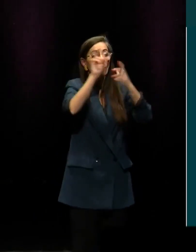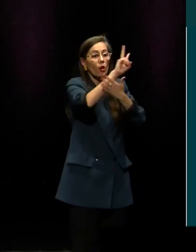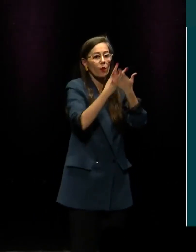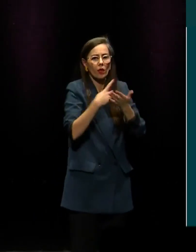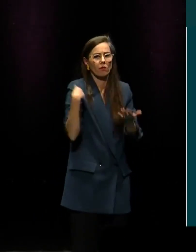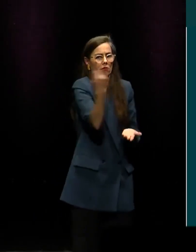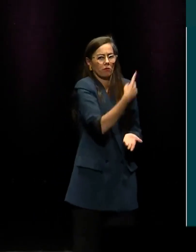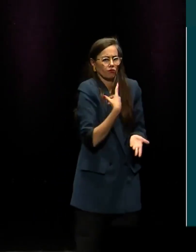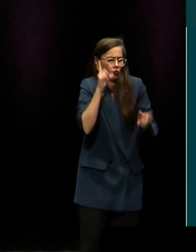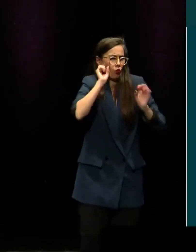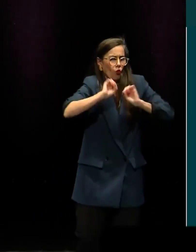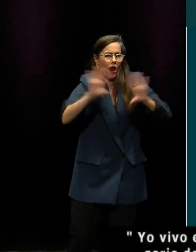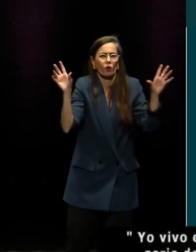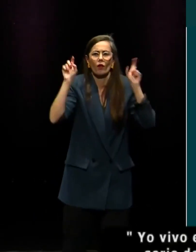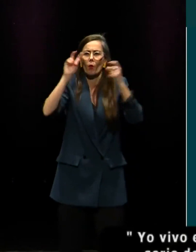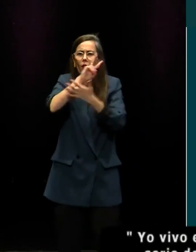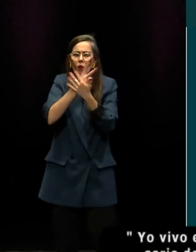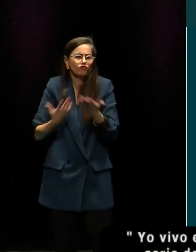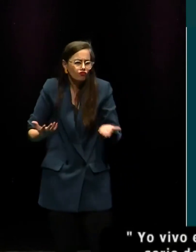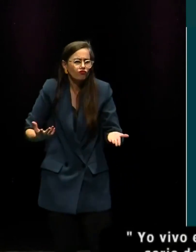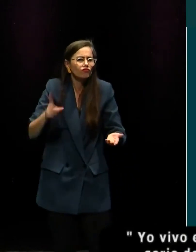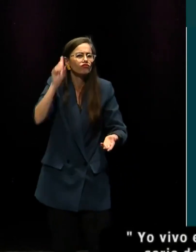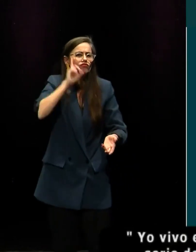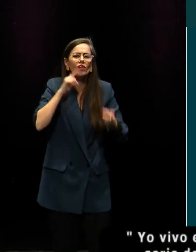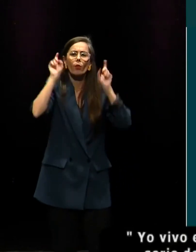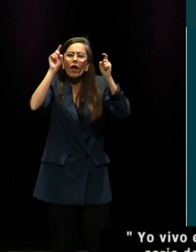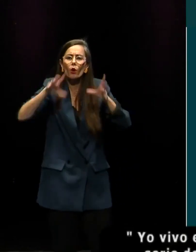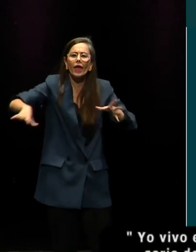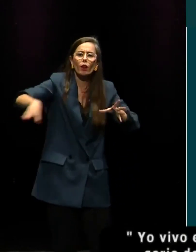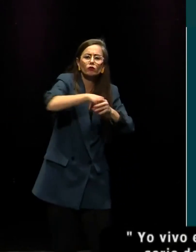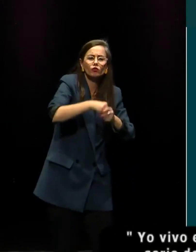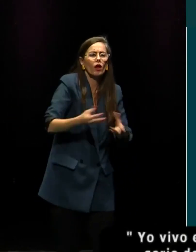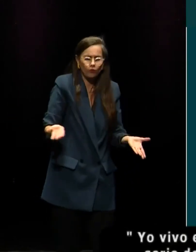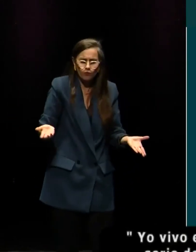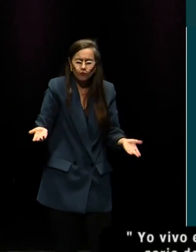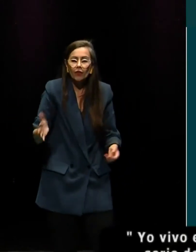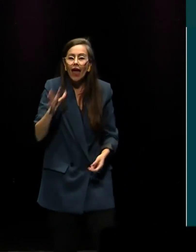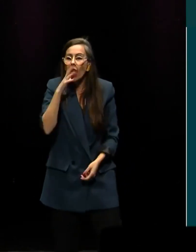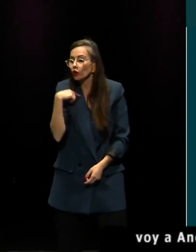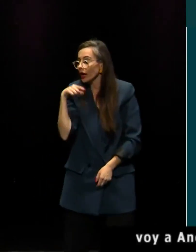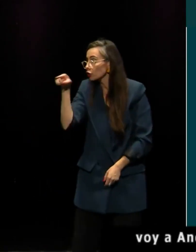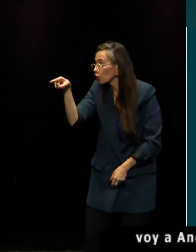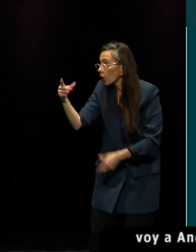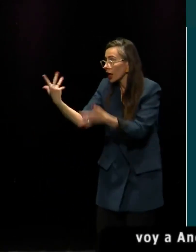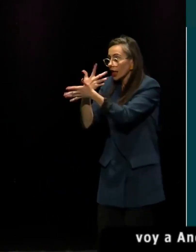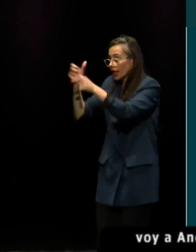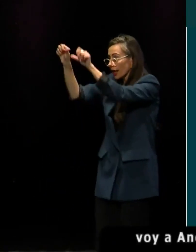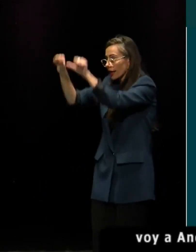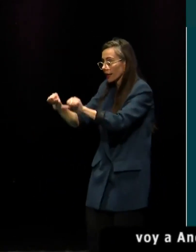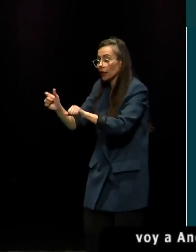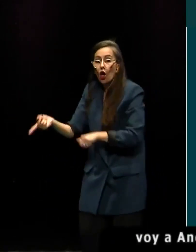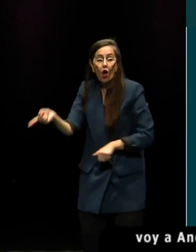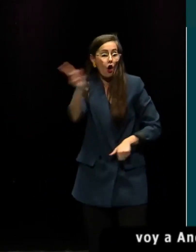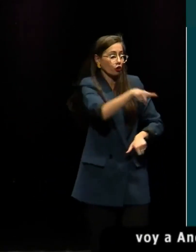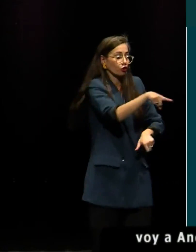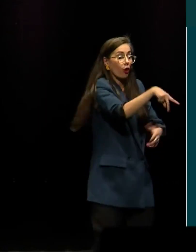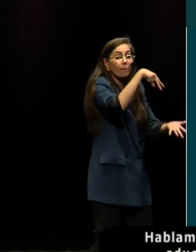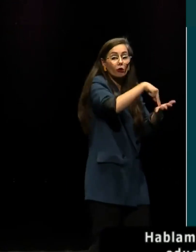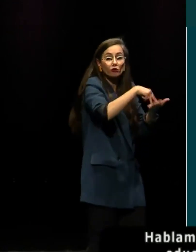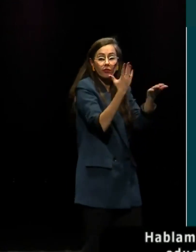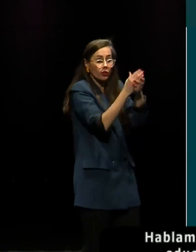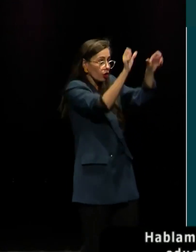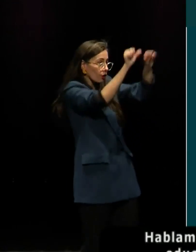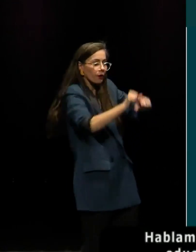Hablamos, por ejemplo, de educación bilingüe. Todos tenemos claro lo que queremos o lo que hablamos de cuando nos referimos a educación